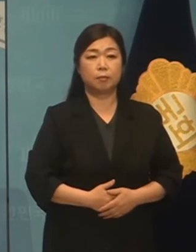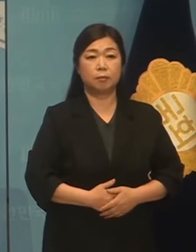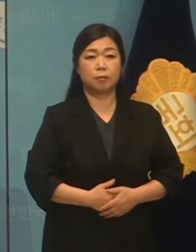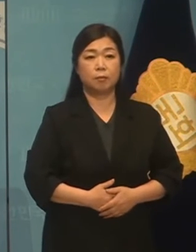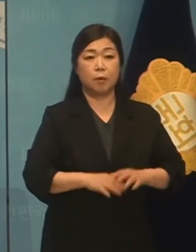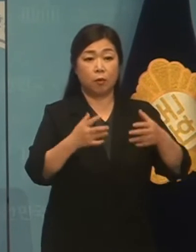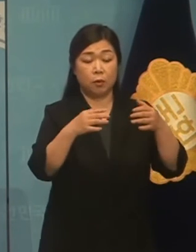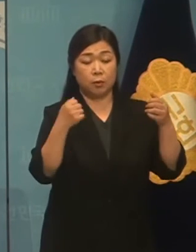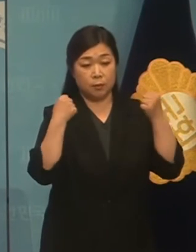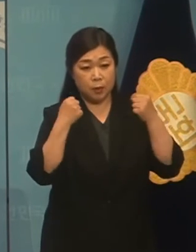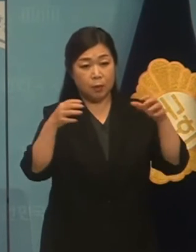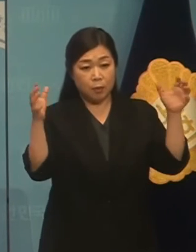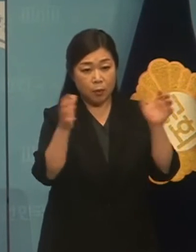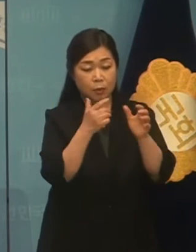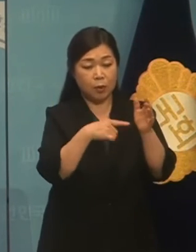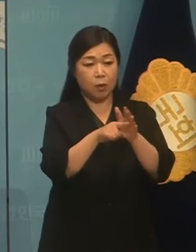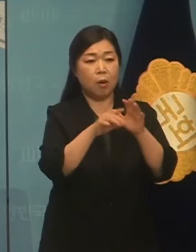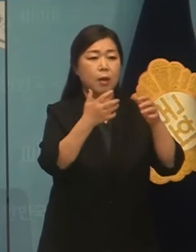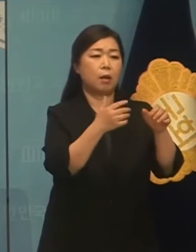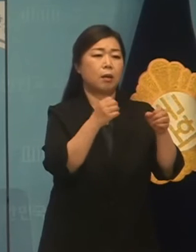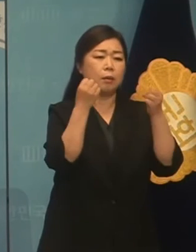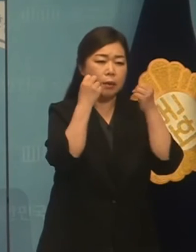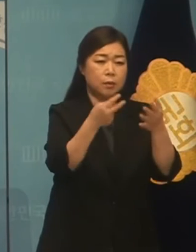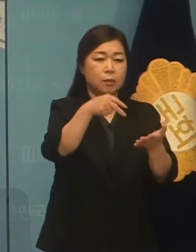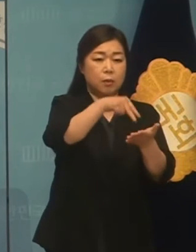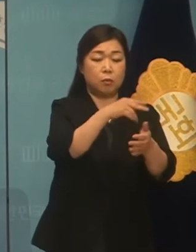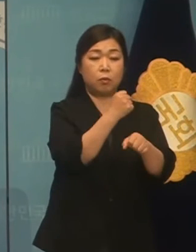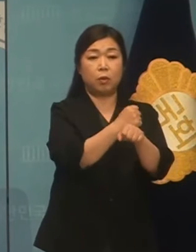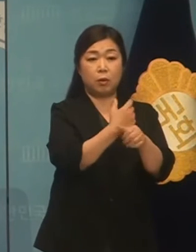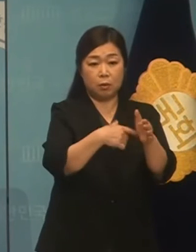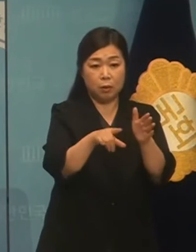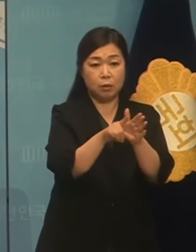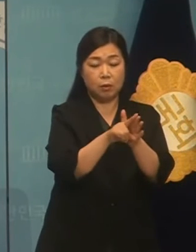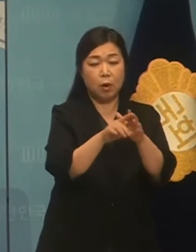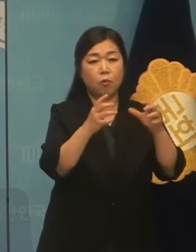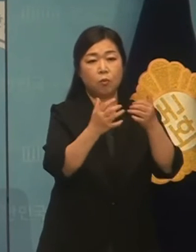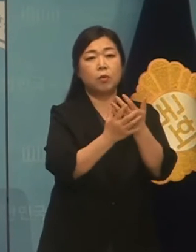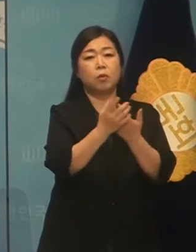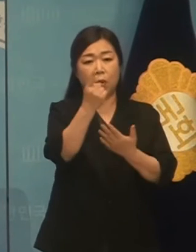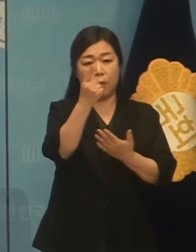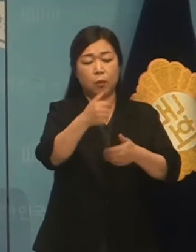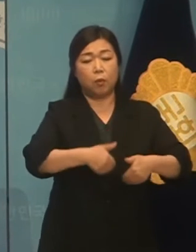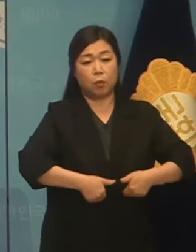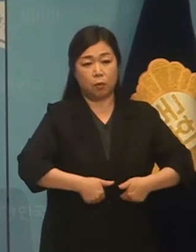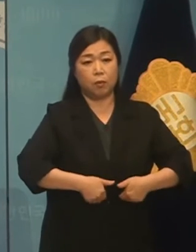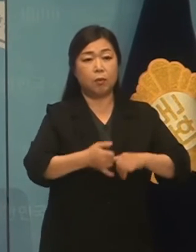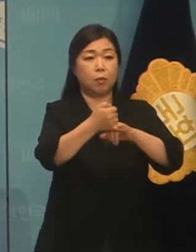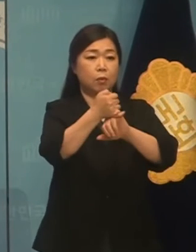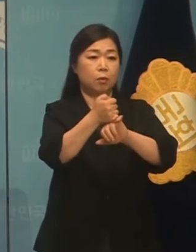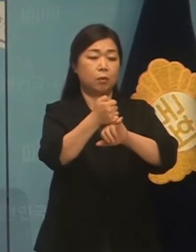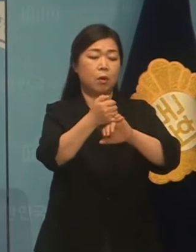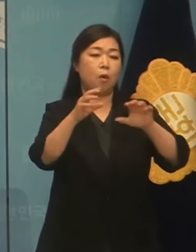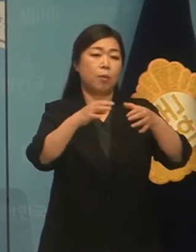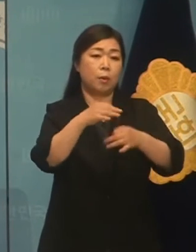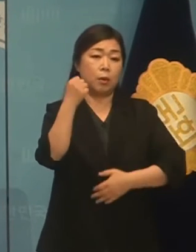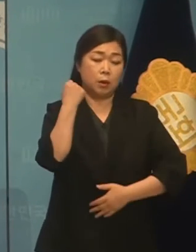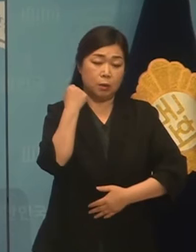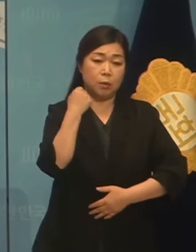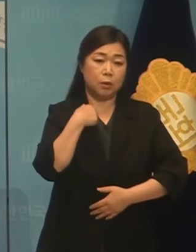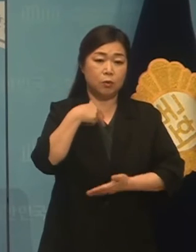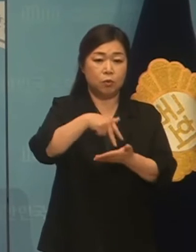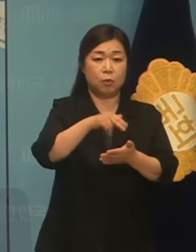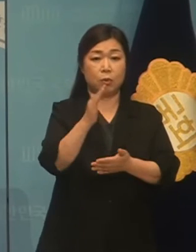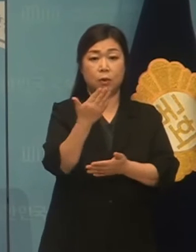국력의 결집으로 나라를 재건하기 위해서는 국민통합이 필수적인 과제입니다. 국민의힘이 국민통합의 주역이 되기